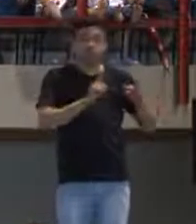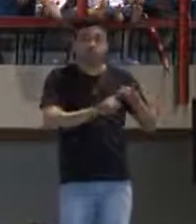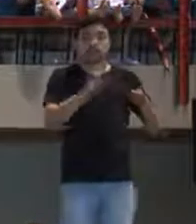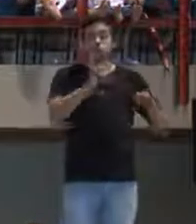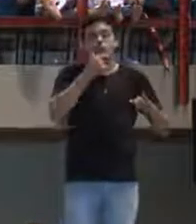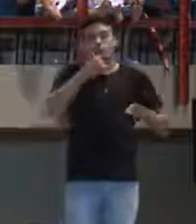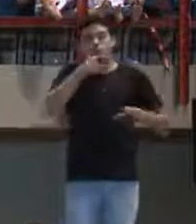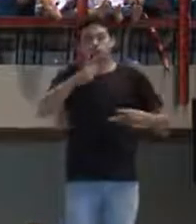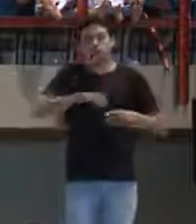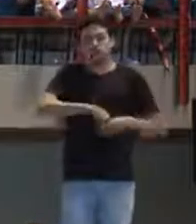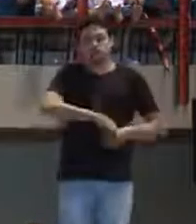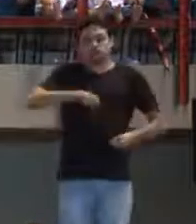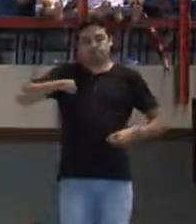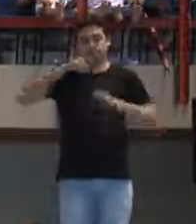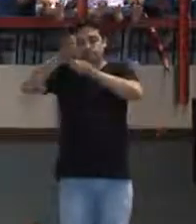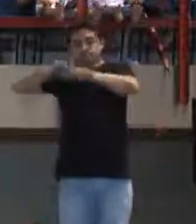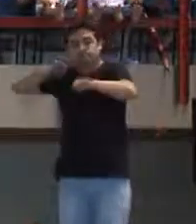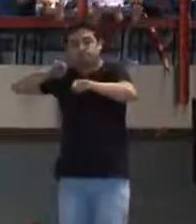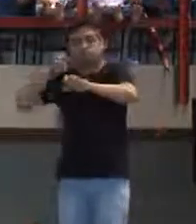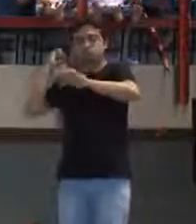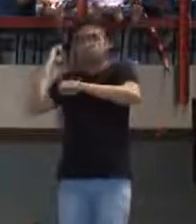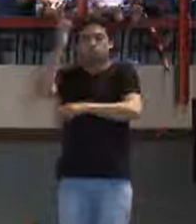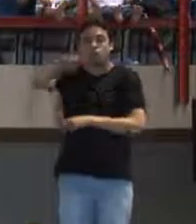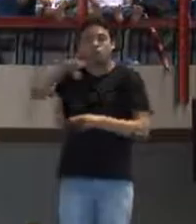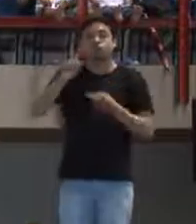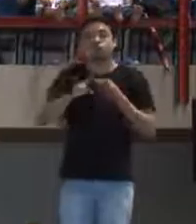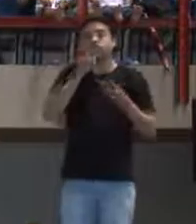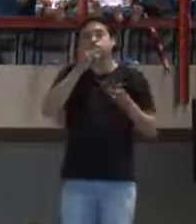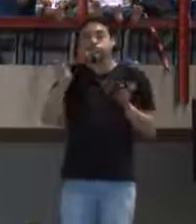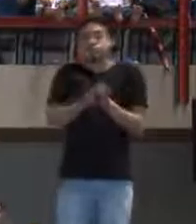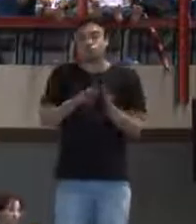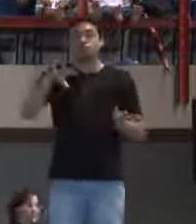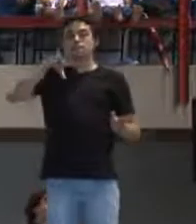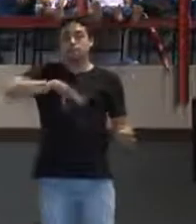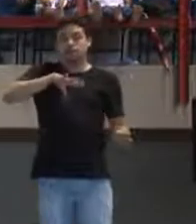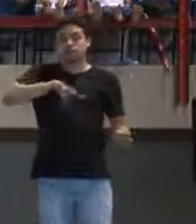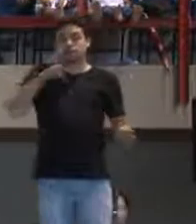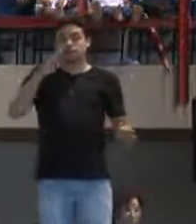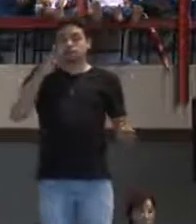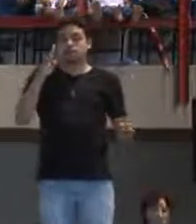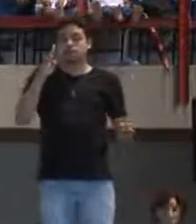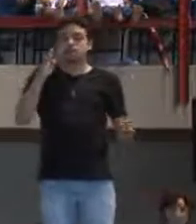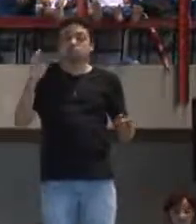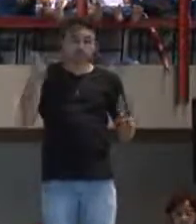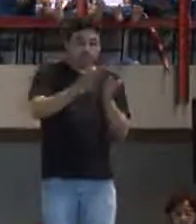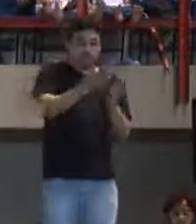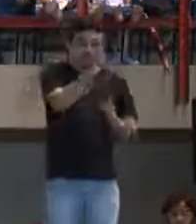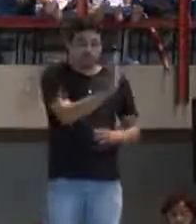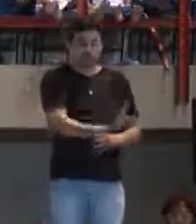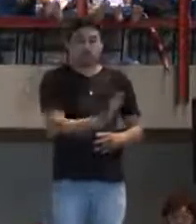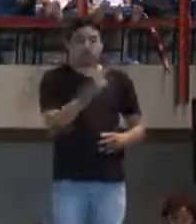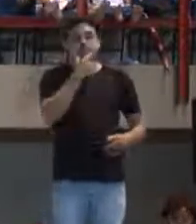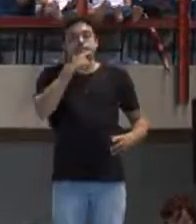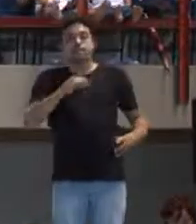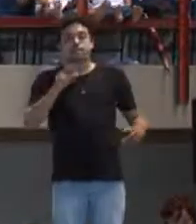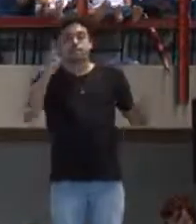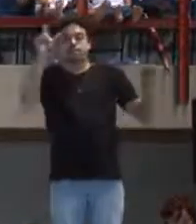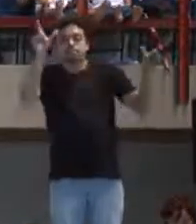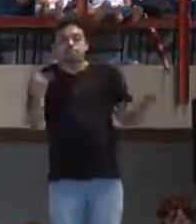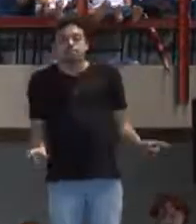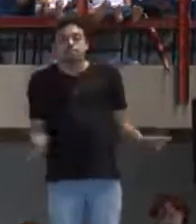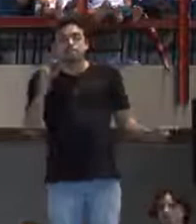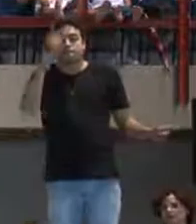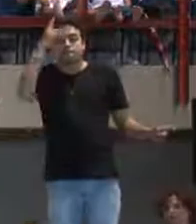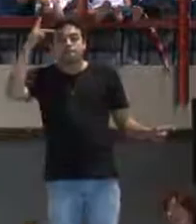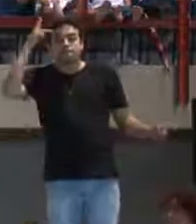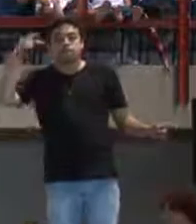que guerreia. Eu cheguei no Brasil, eu sou português. Tá? Quem é normal? A